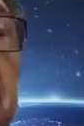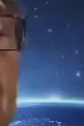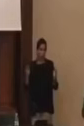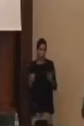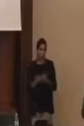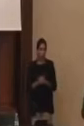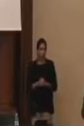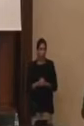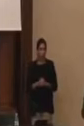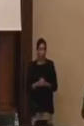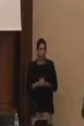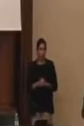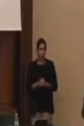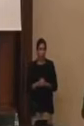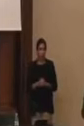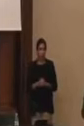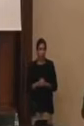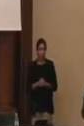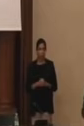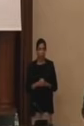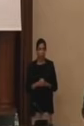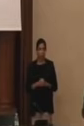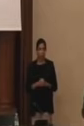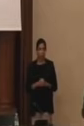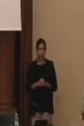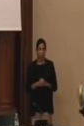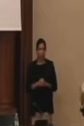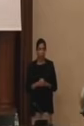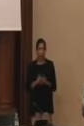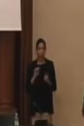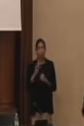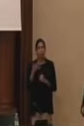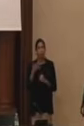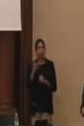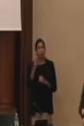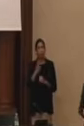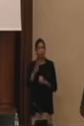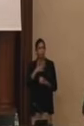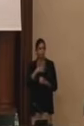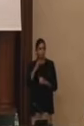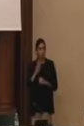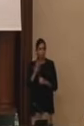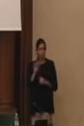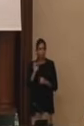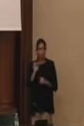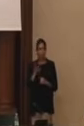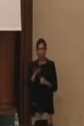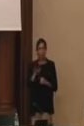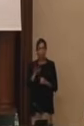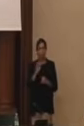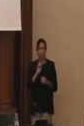Robert, ho appena mandato un'email a Lily, all'International Covid Summit, con una slide che non è mia, ma è una slide